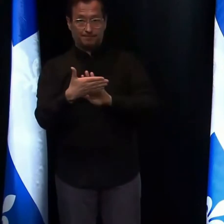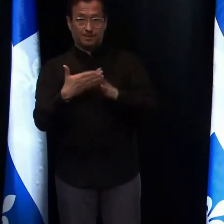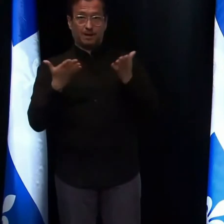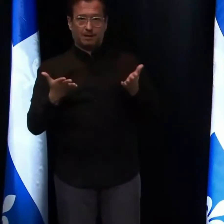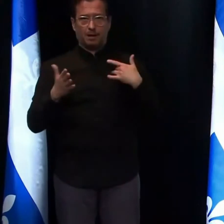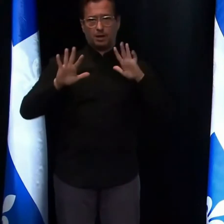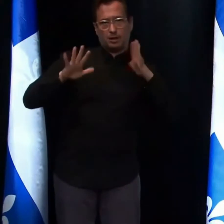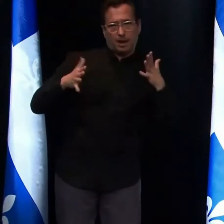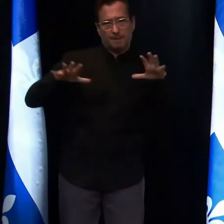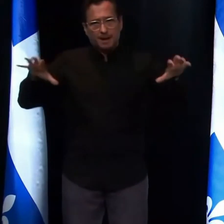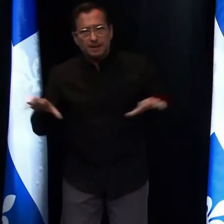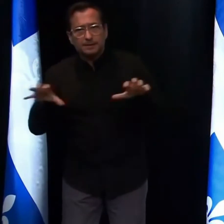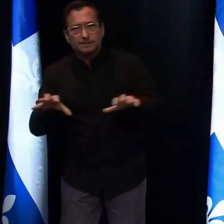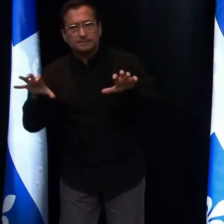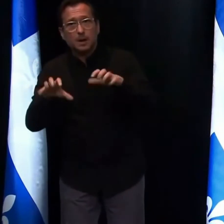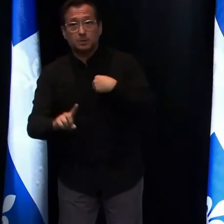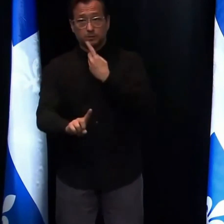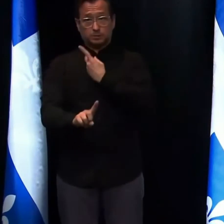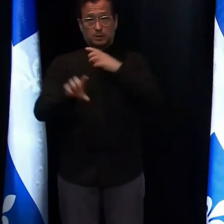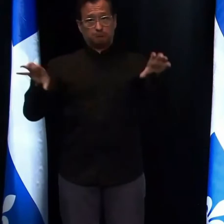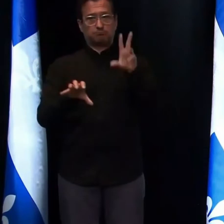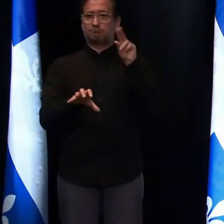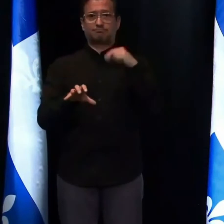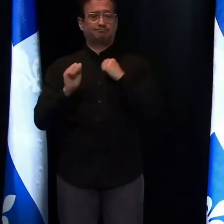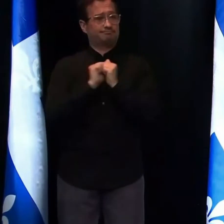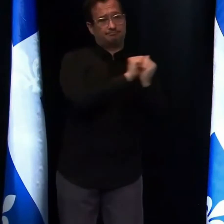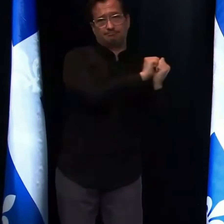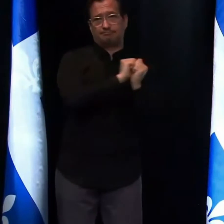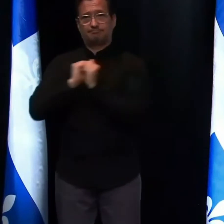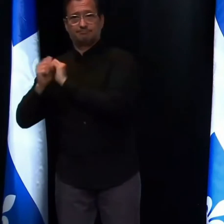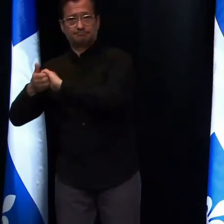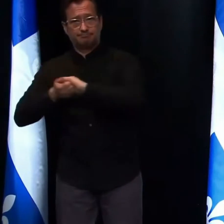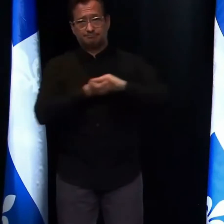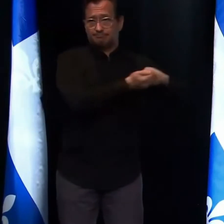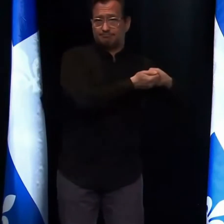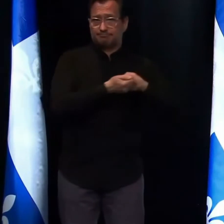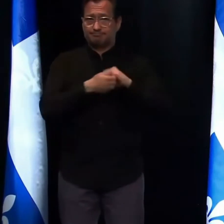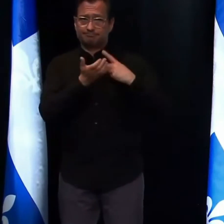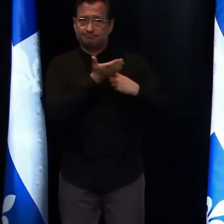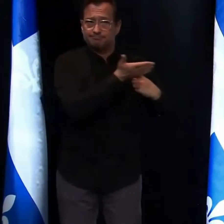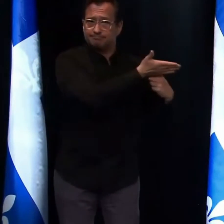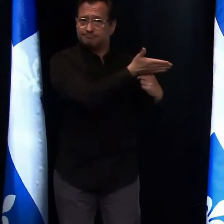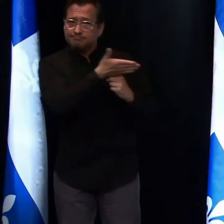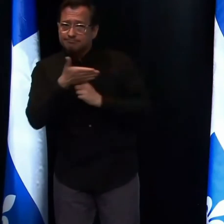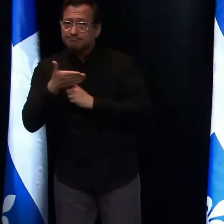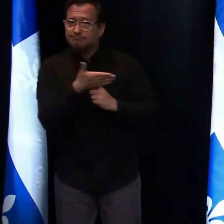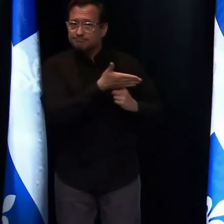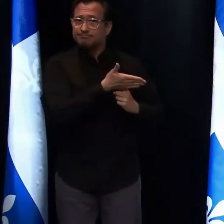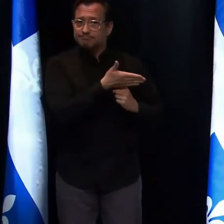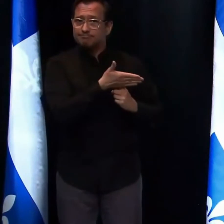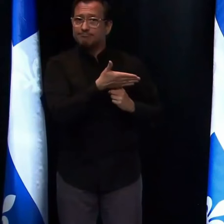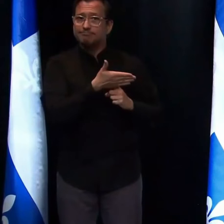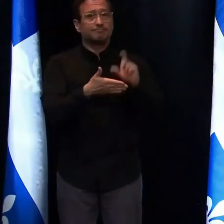vous pouvez réaliser comme apprentissage cette semaine avec vos enseignants, j'aimerais faire un petit message à nos